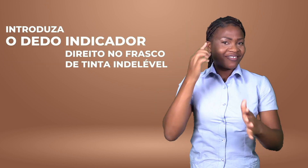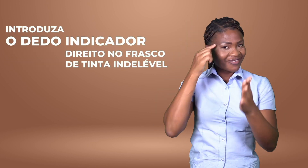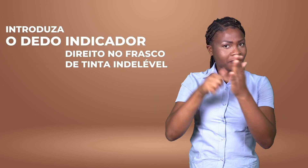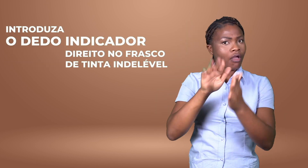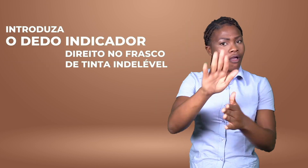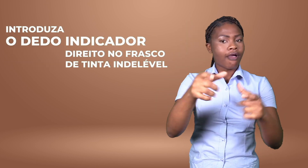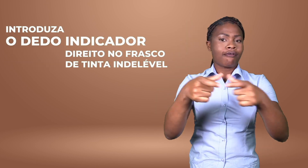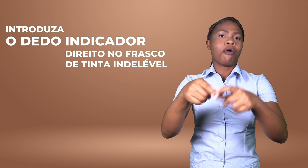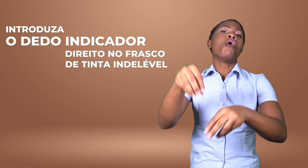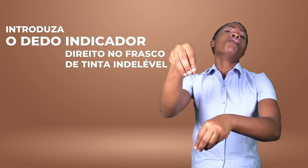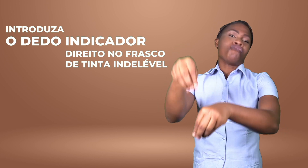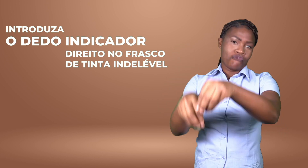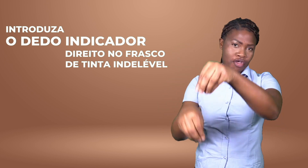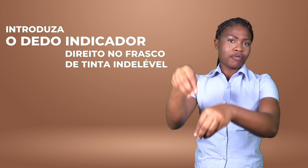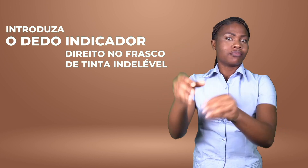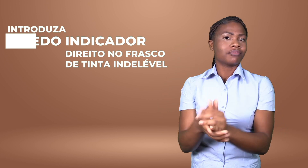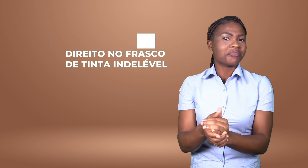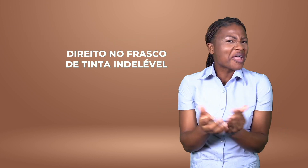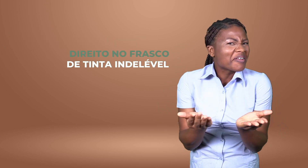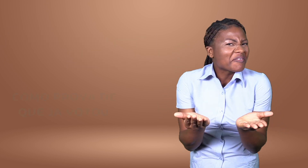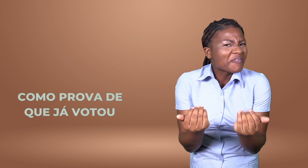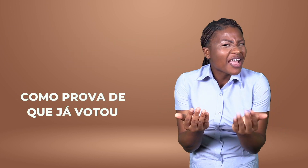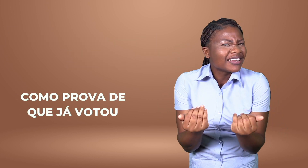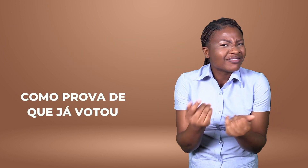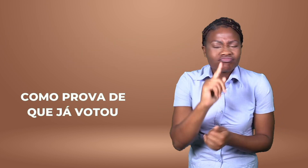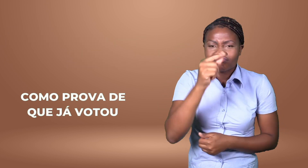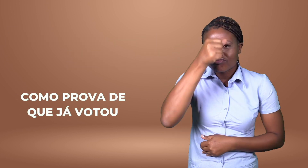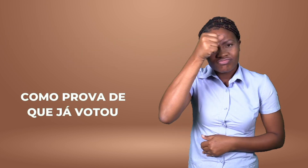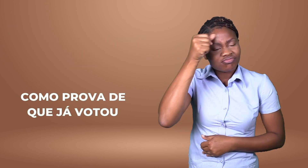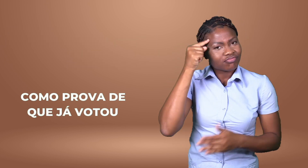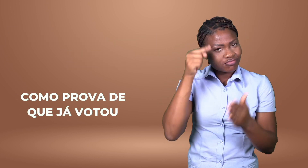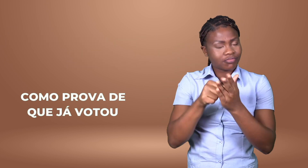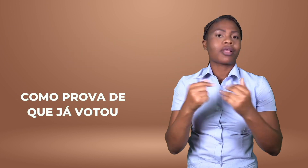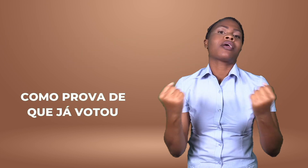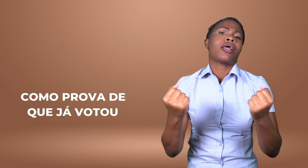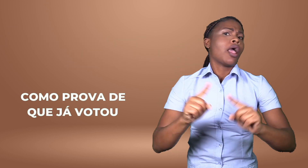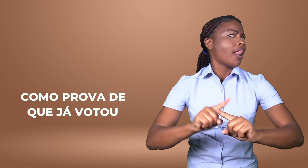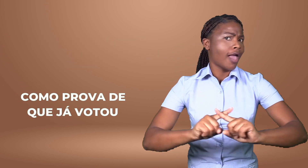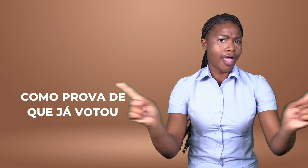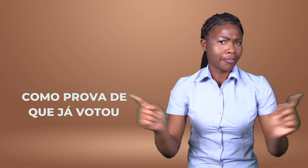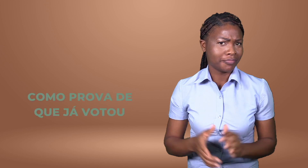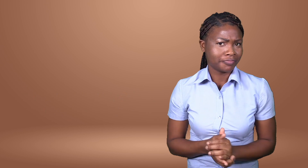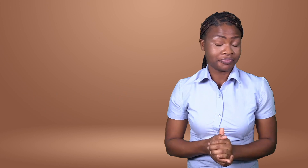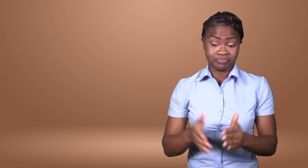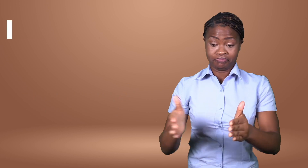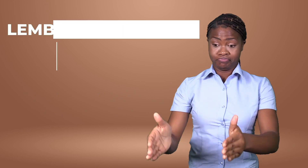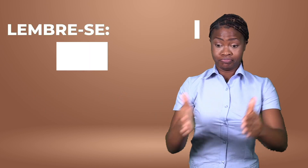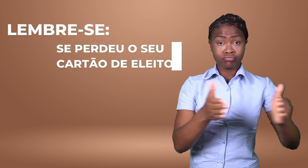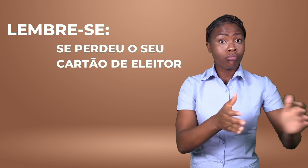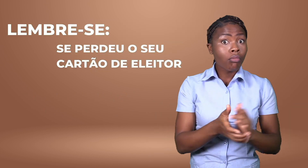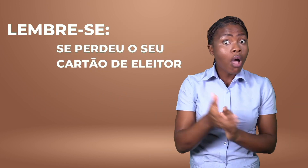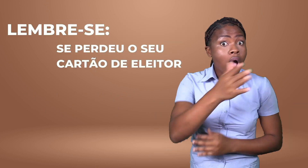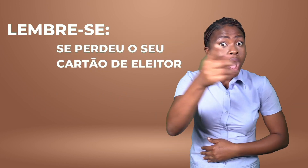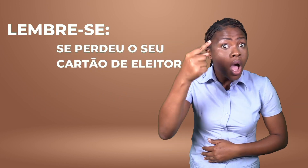no frasco de tinta indelével como prova de que já votou e receba de volta o seu cartão de eleitor.